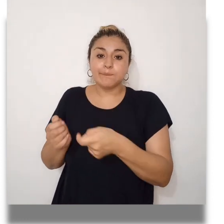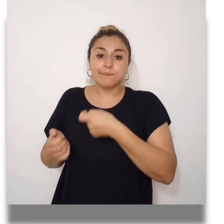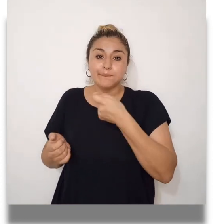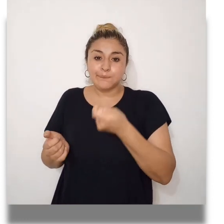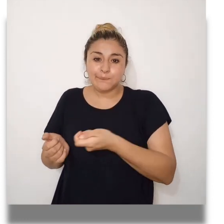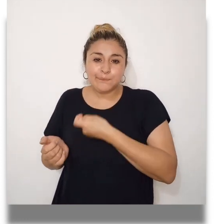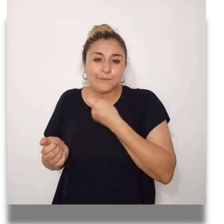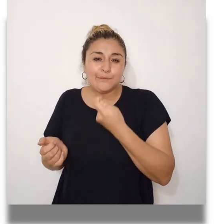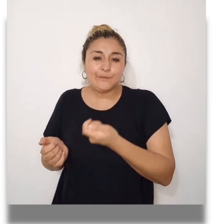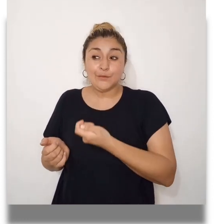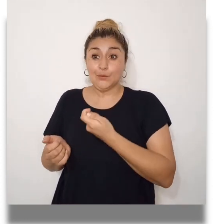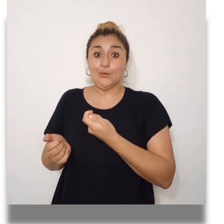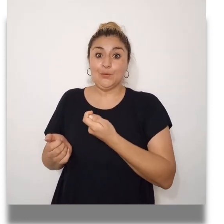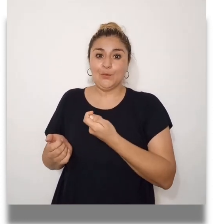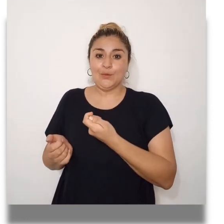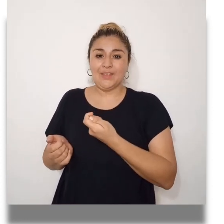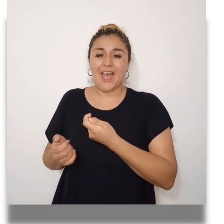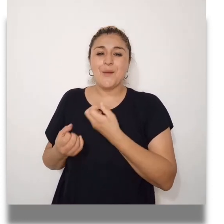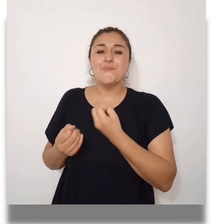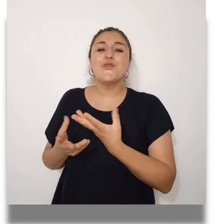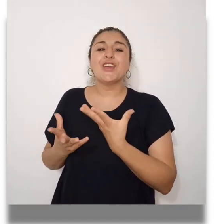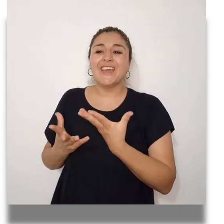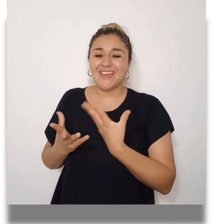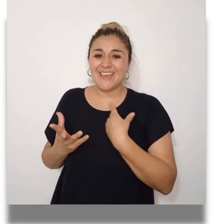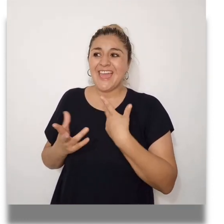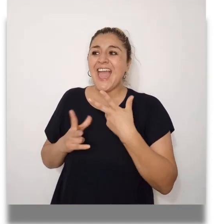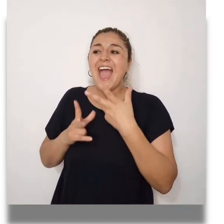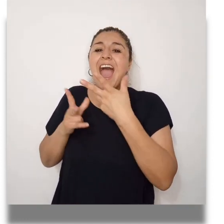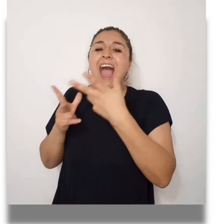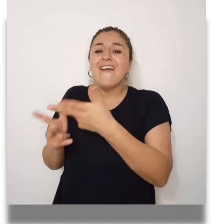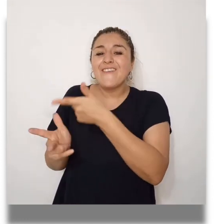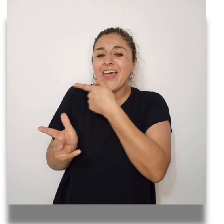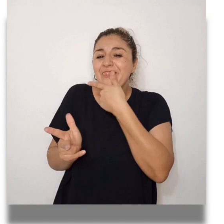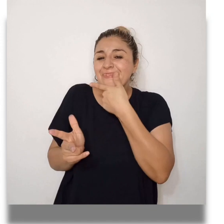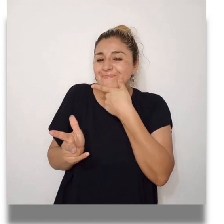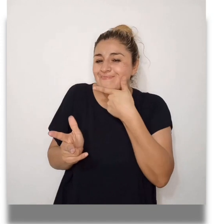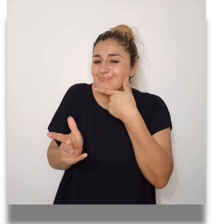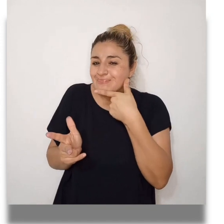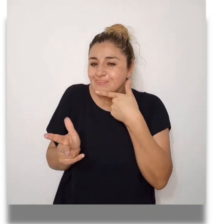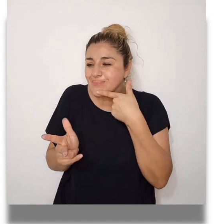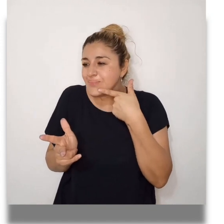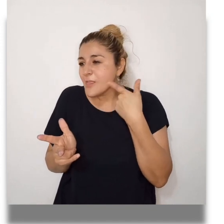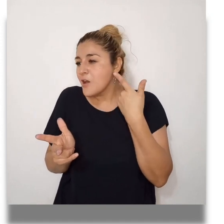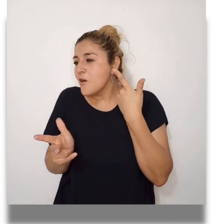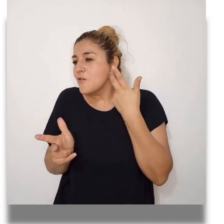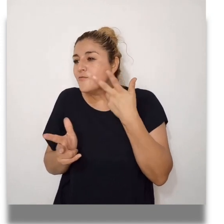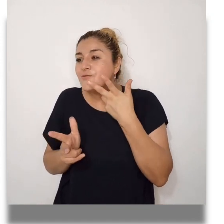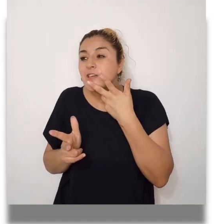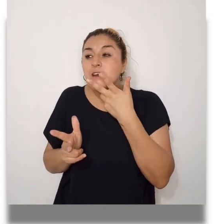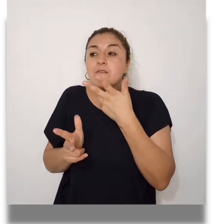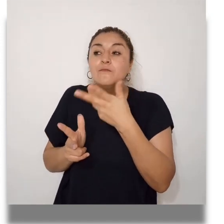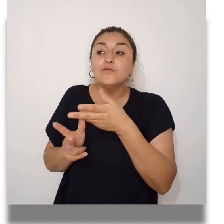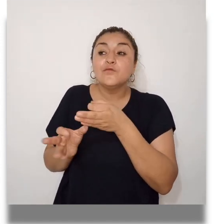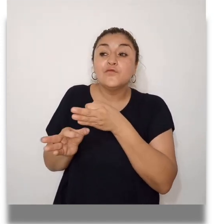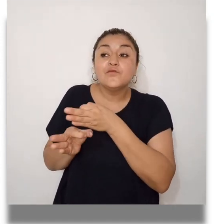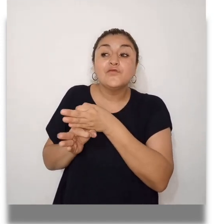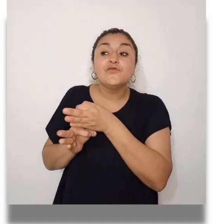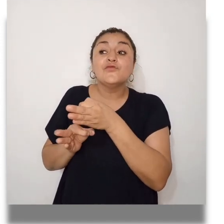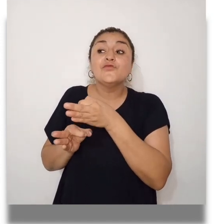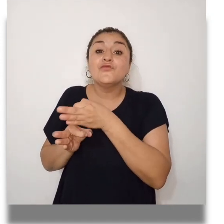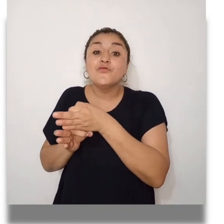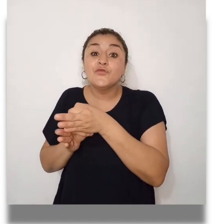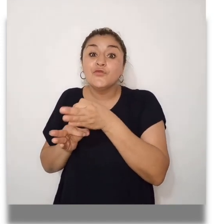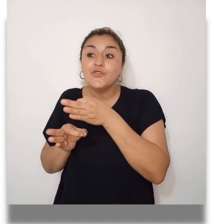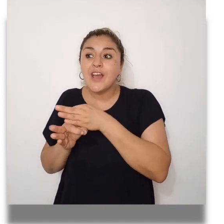simples. Ella dice a las personas simples. Les choses dérobées sont douces. Las cosas hurtadas